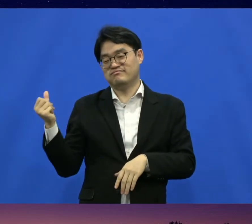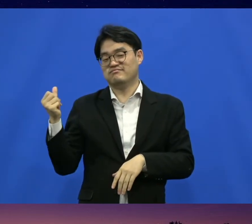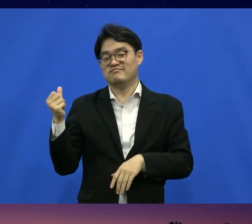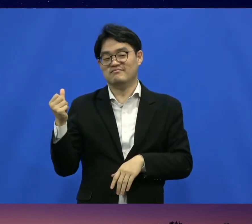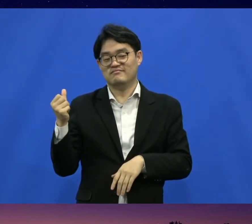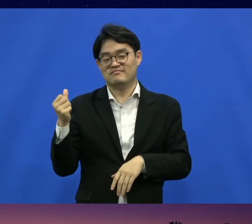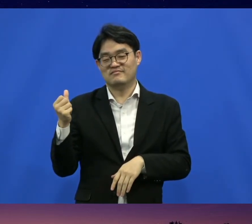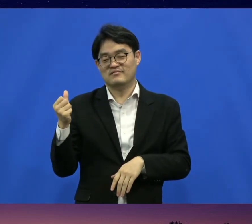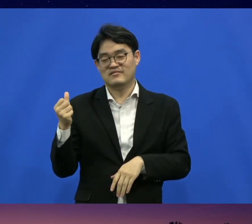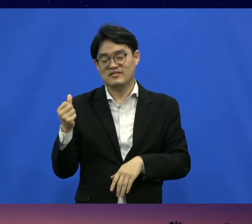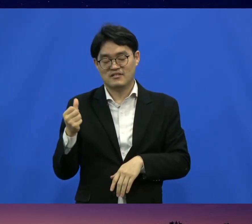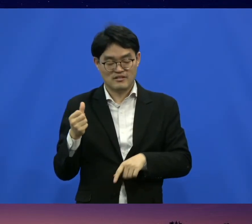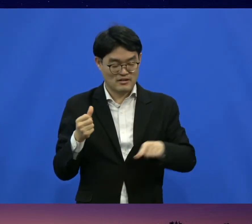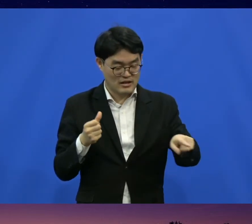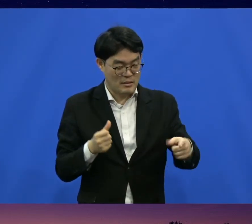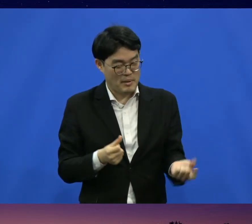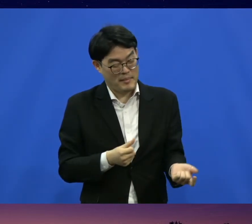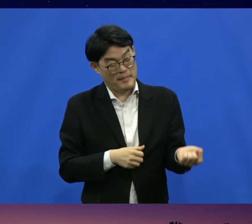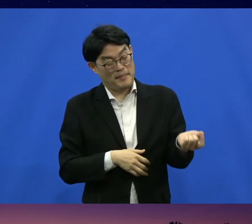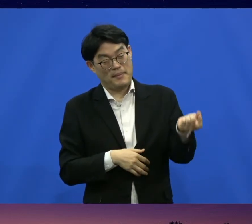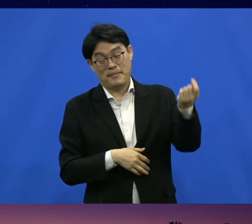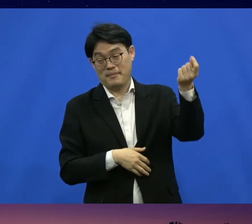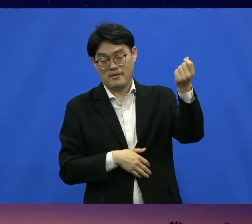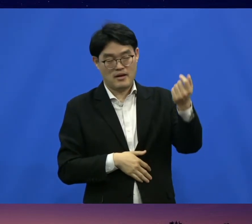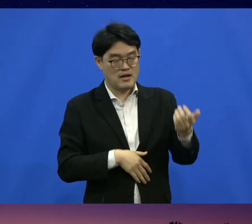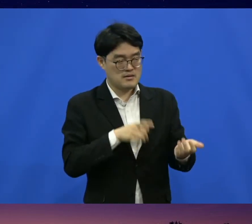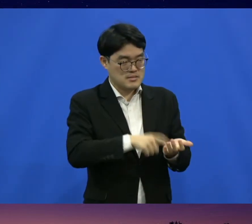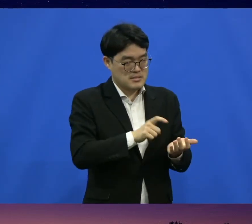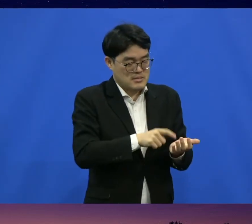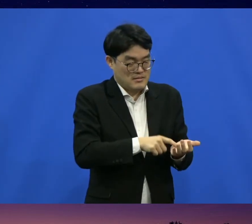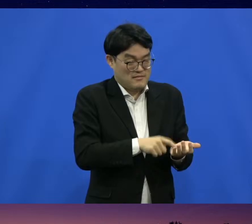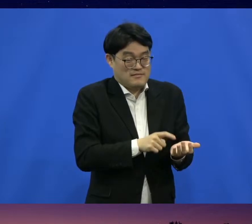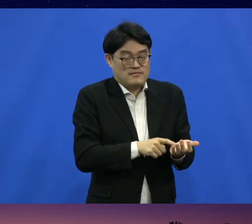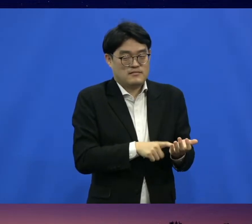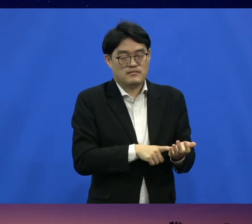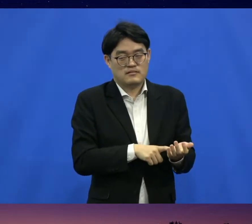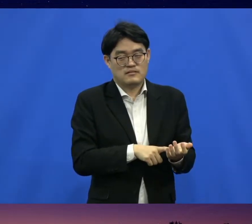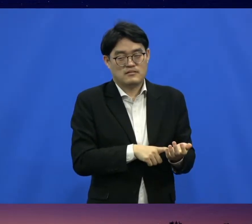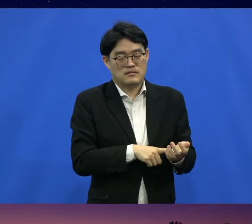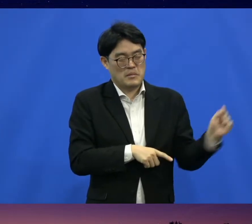문명의 이기에 충분히 젖어 있어요. 편리함에 중독돼 있어요. 우리는